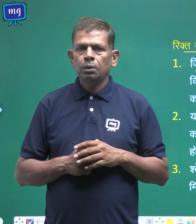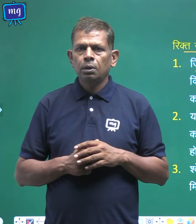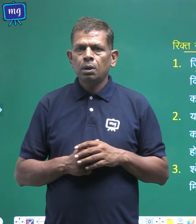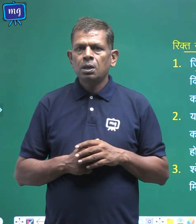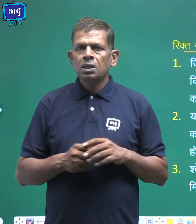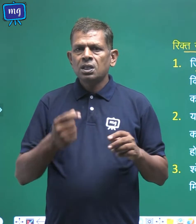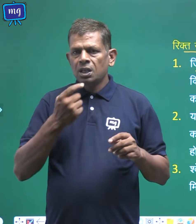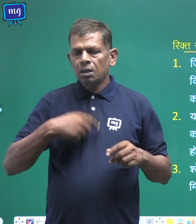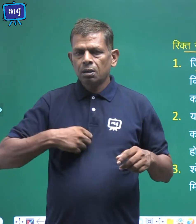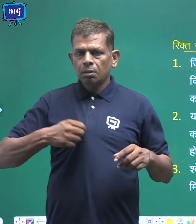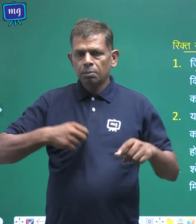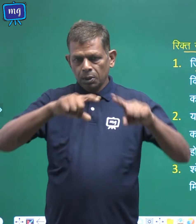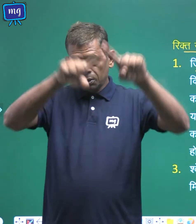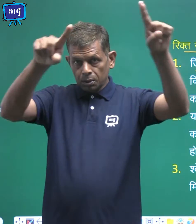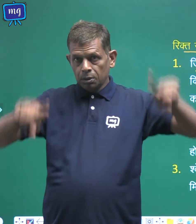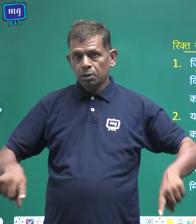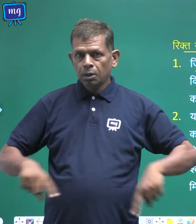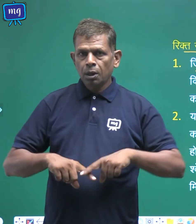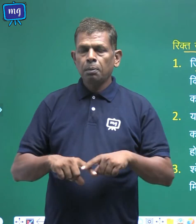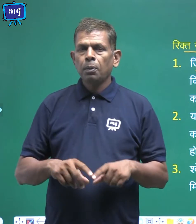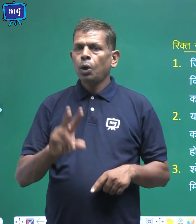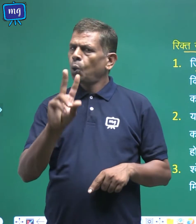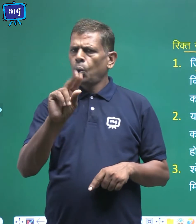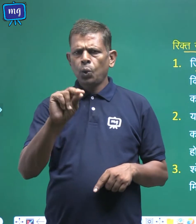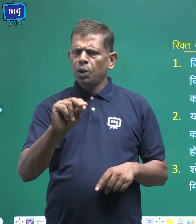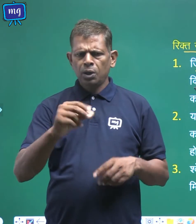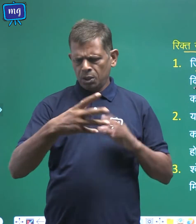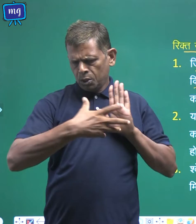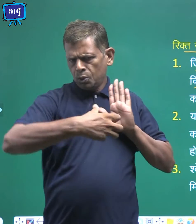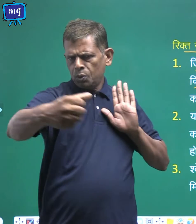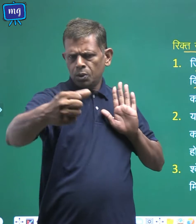पर्दे पर न प्राप्त किया जा सके